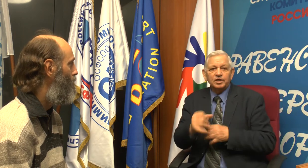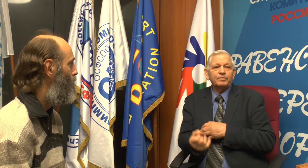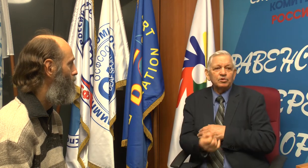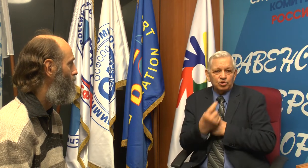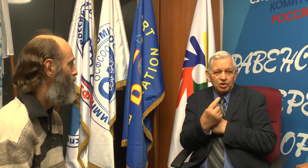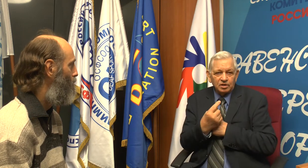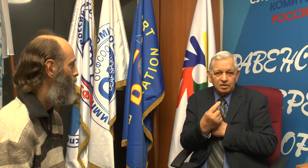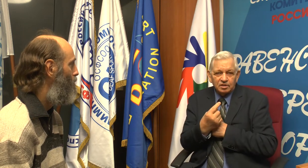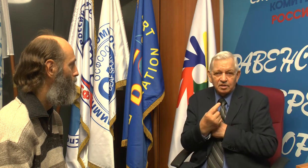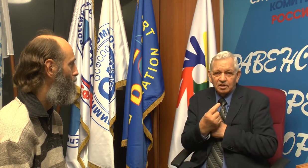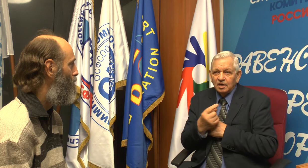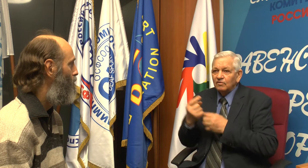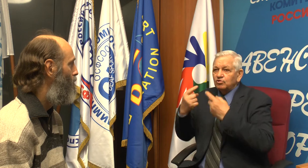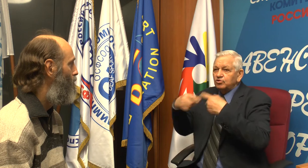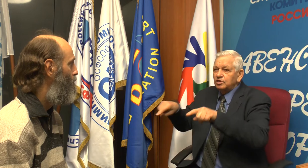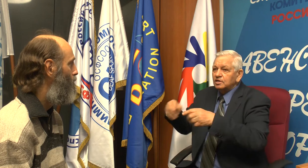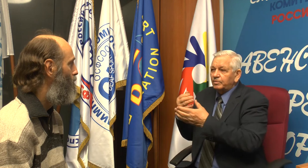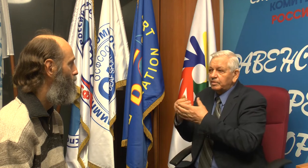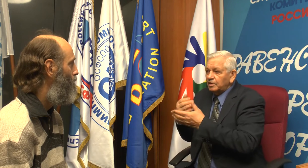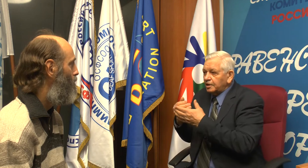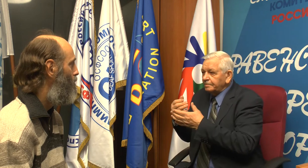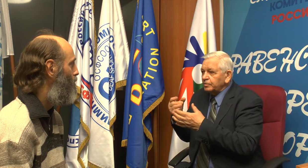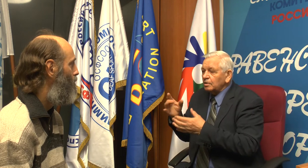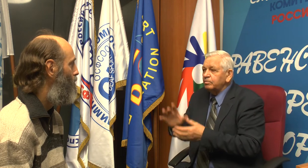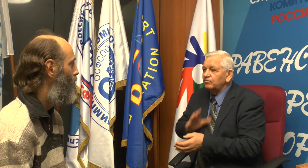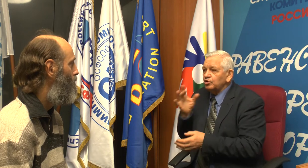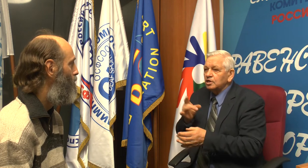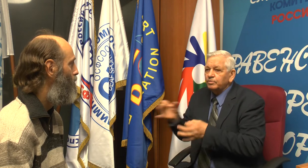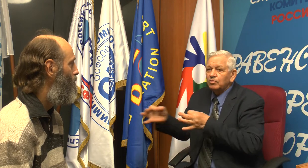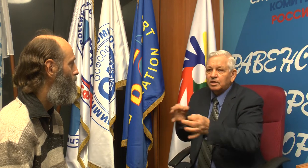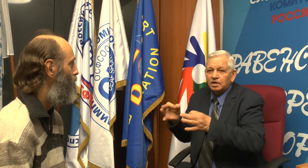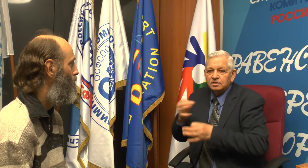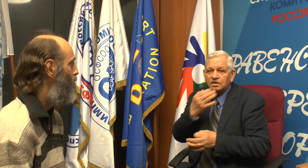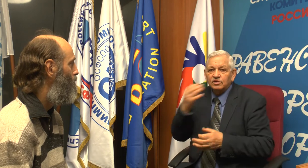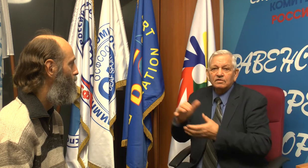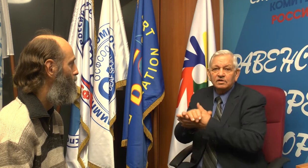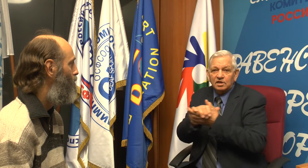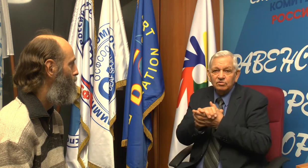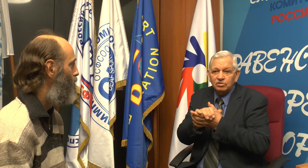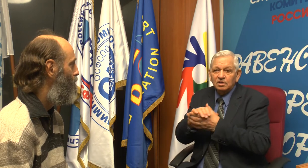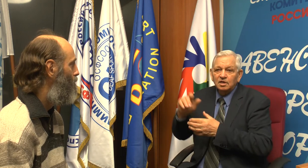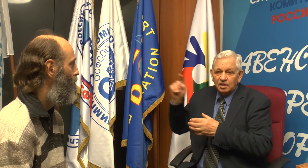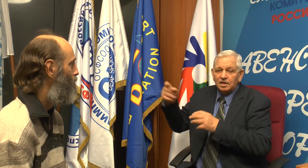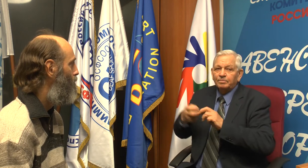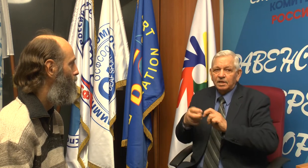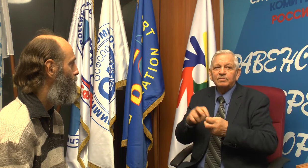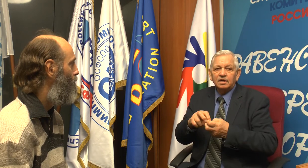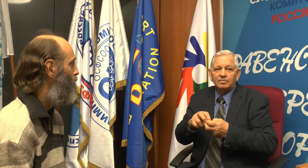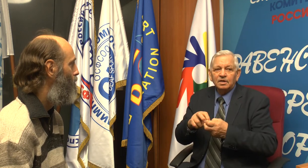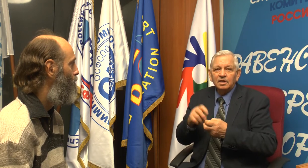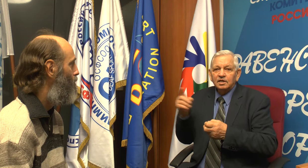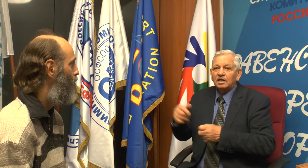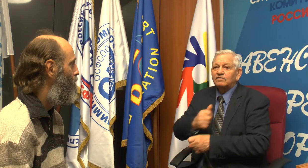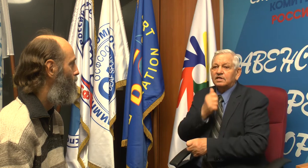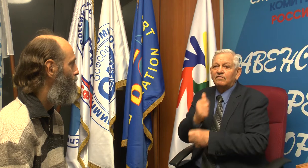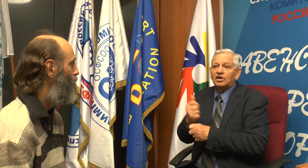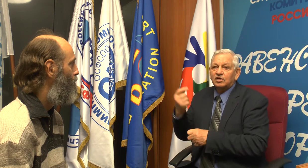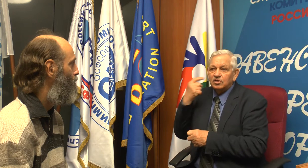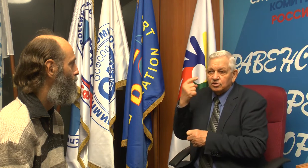них получается. В других, например, в бывших республиках Советского Союза, там проблемы, там возглавляют